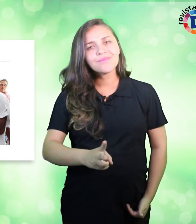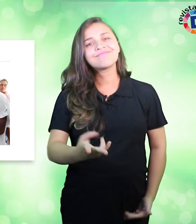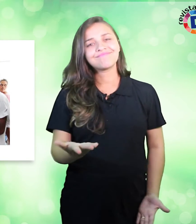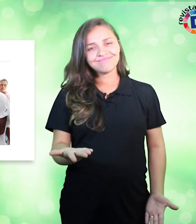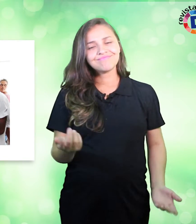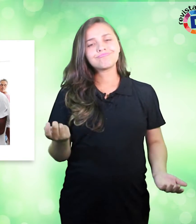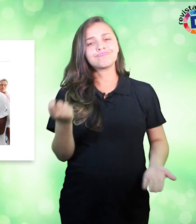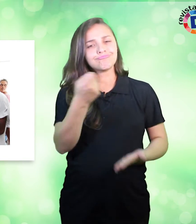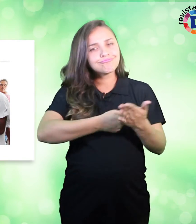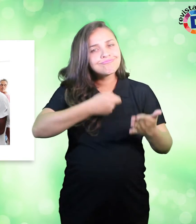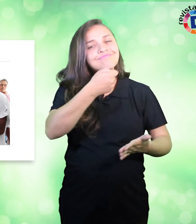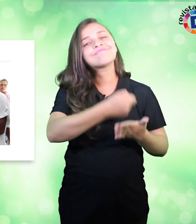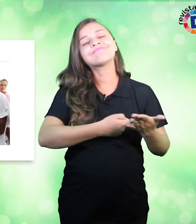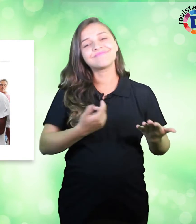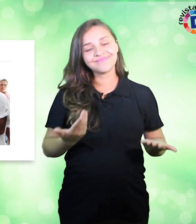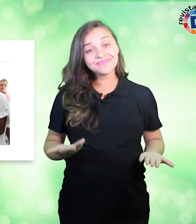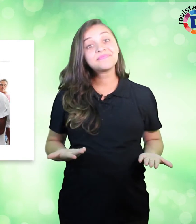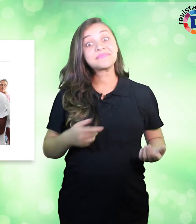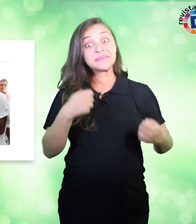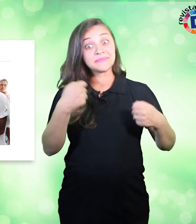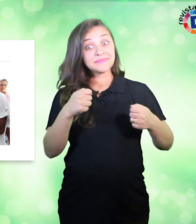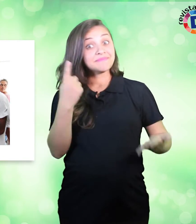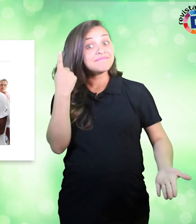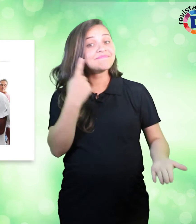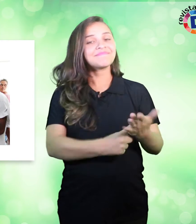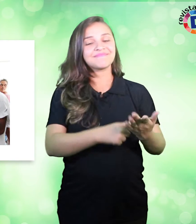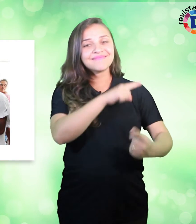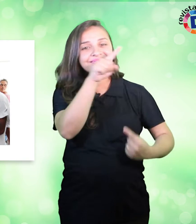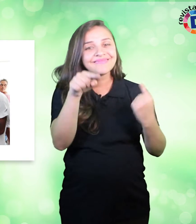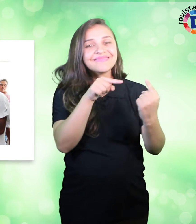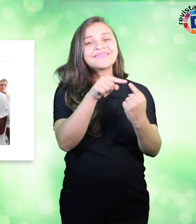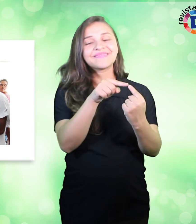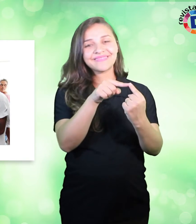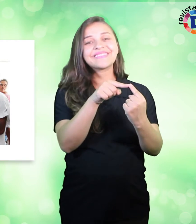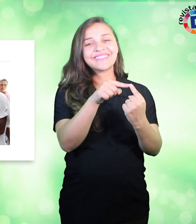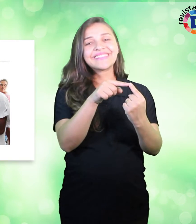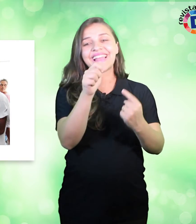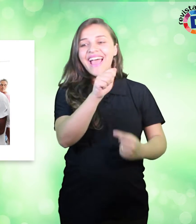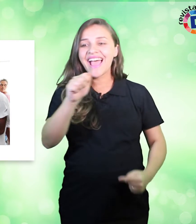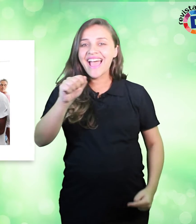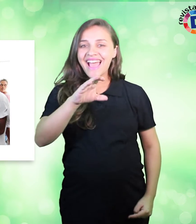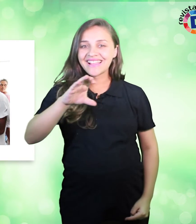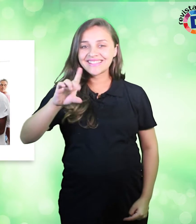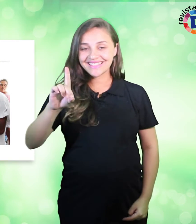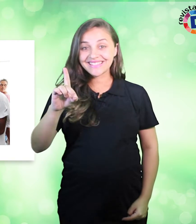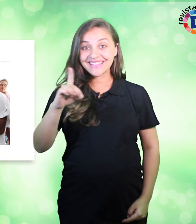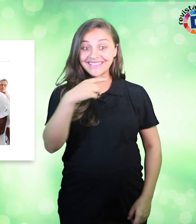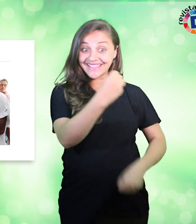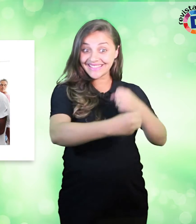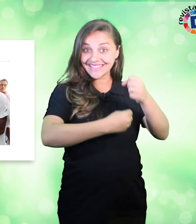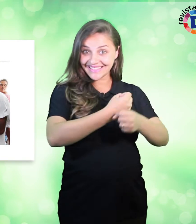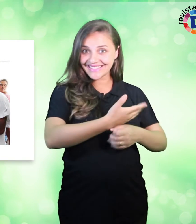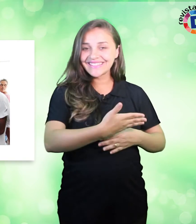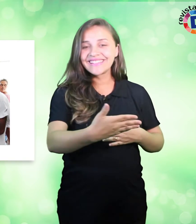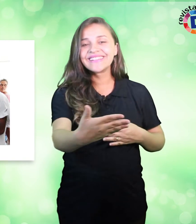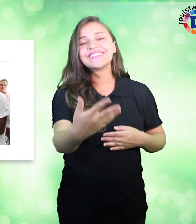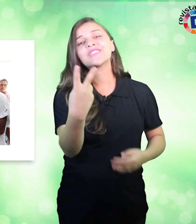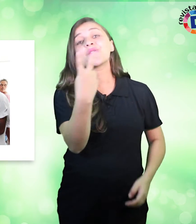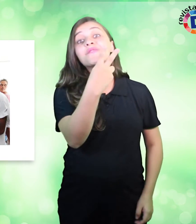confirmarem que a meta a ser atingida pela ACD é a arrecadação de R$ 27 milhões de reais